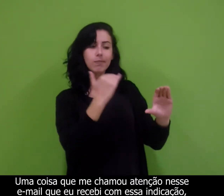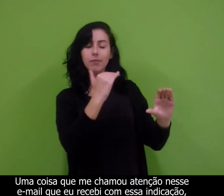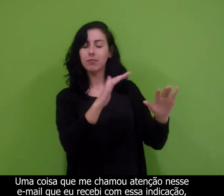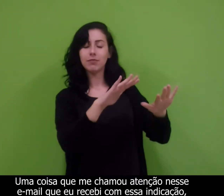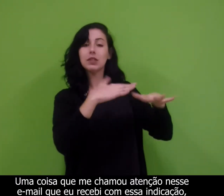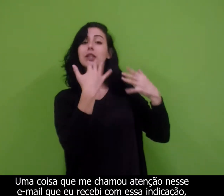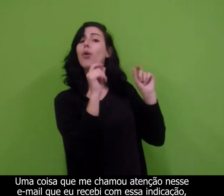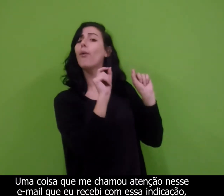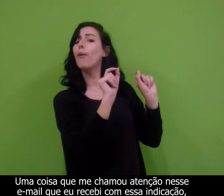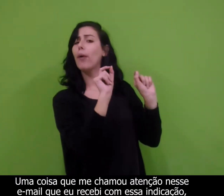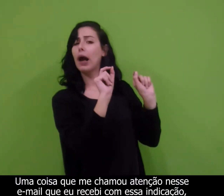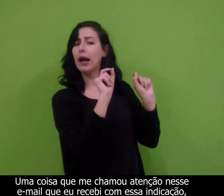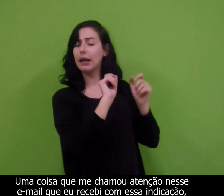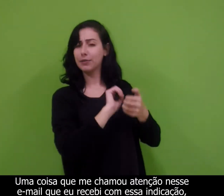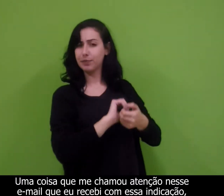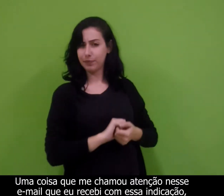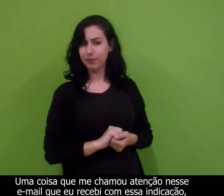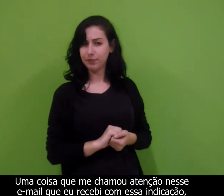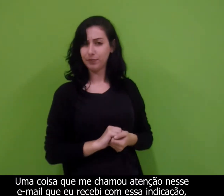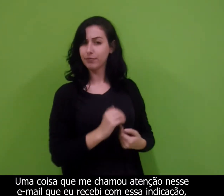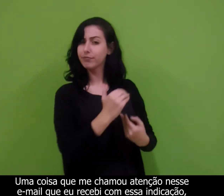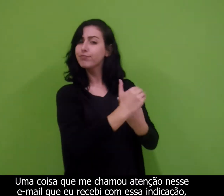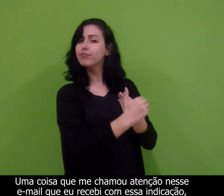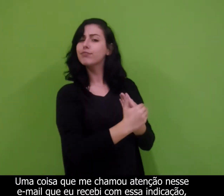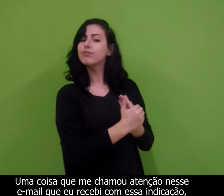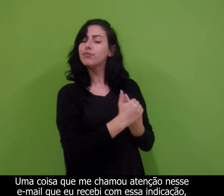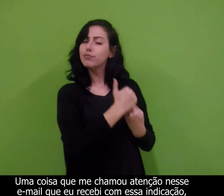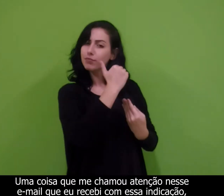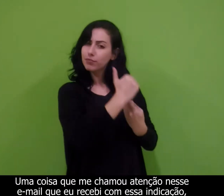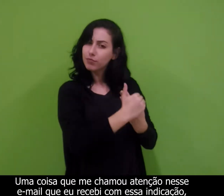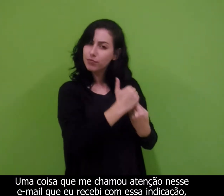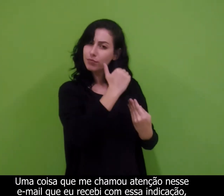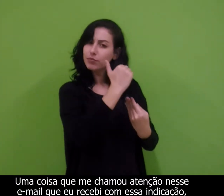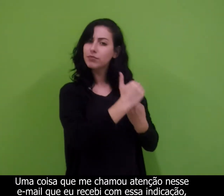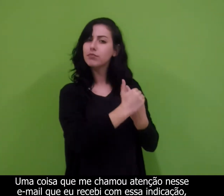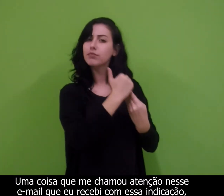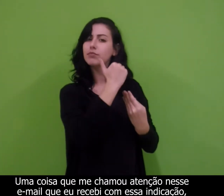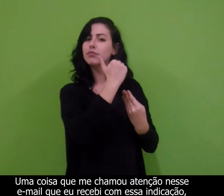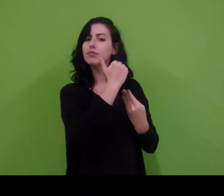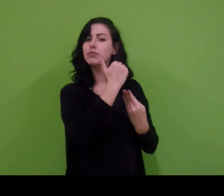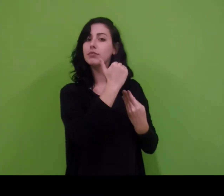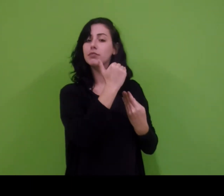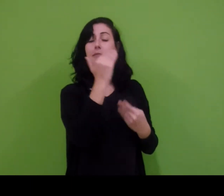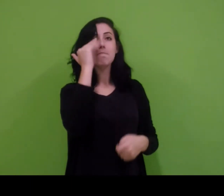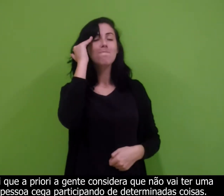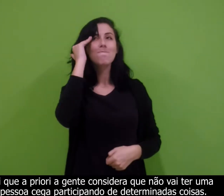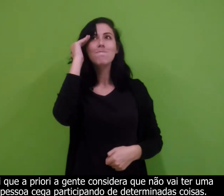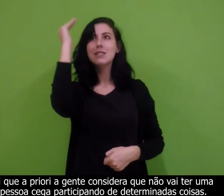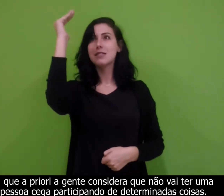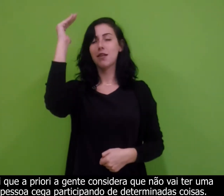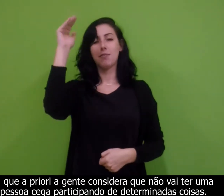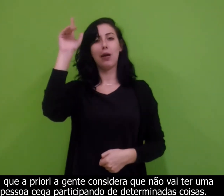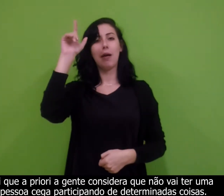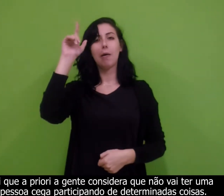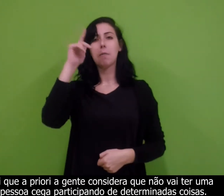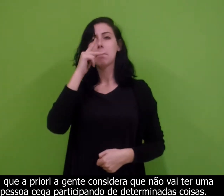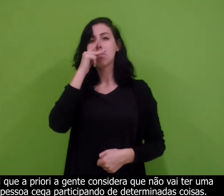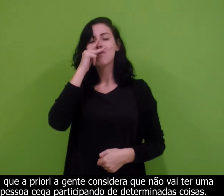Uma coisa que me chamou a atenção nesse e-mail, que eu recebi também, nessa indicação, foi que, a